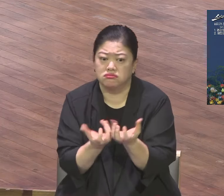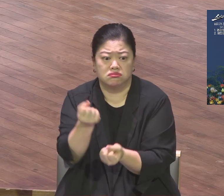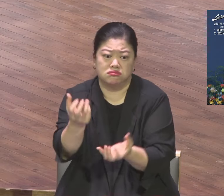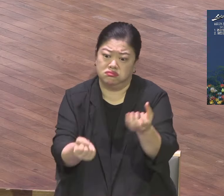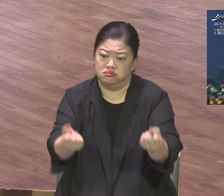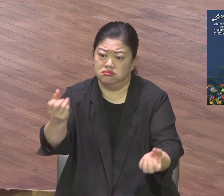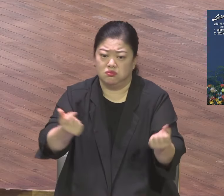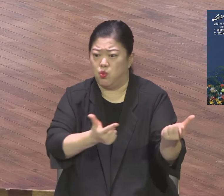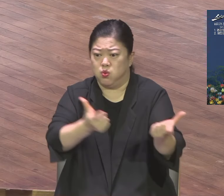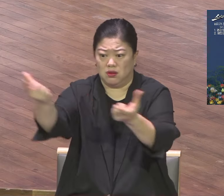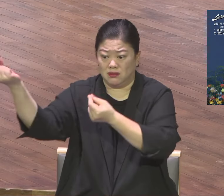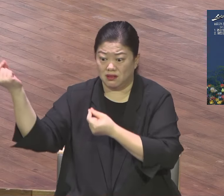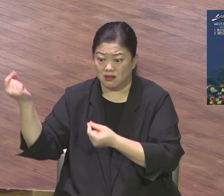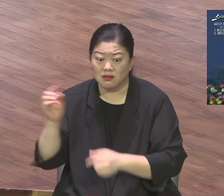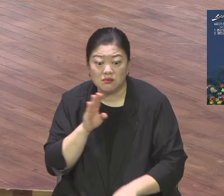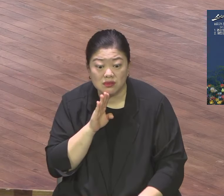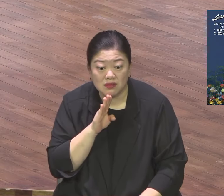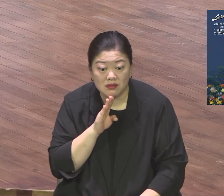날 동안에는.